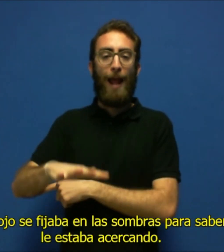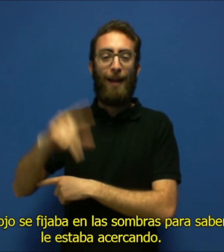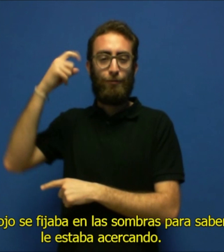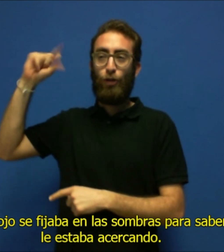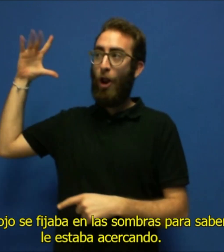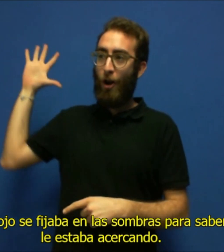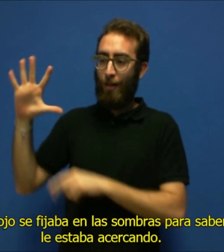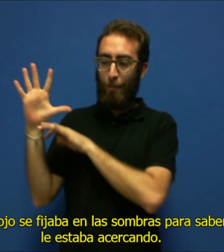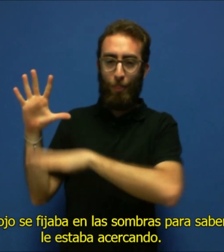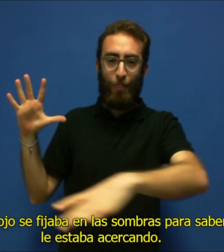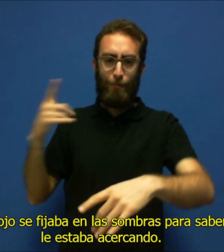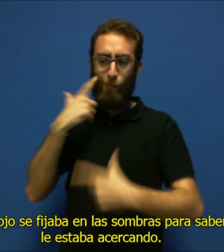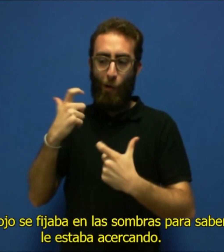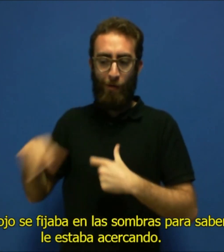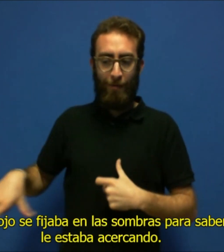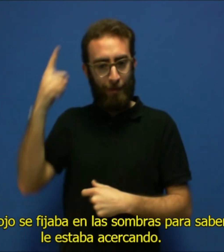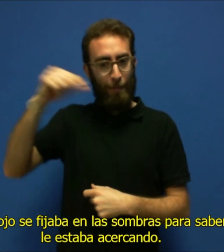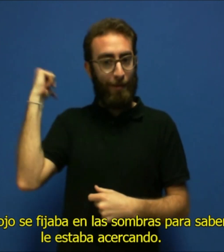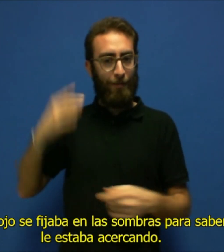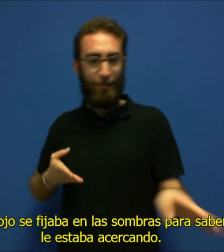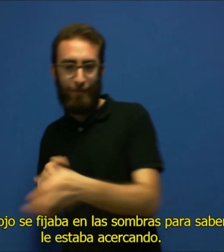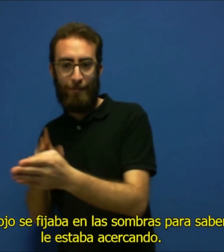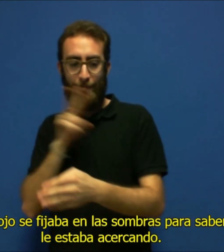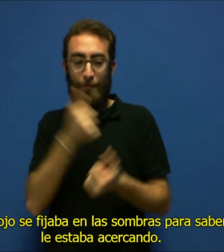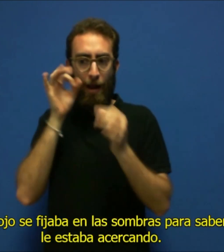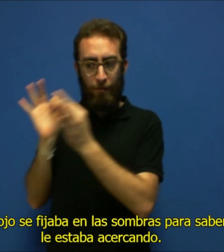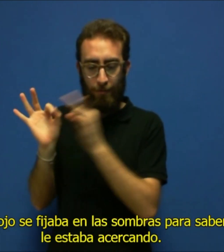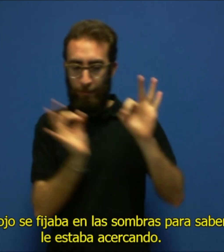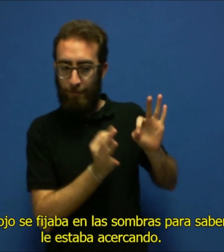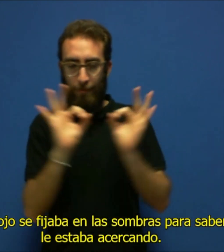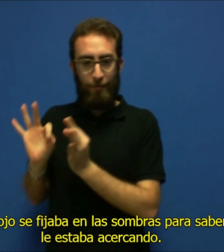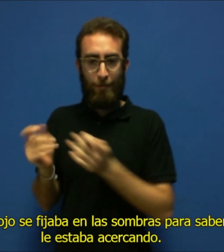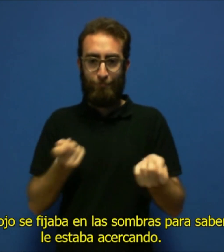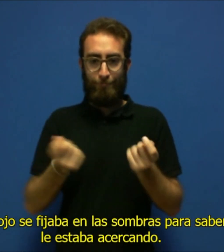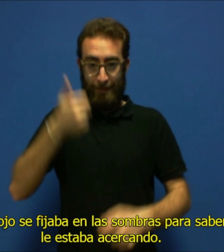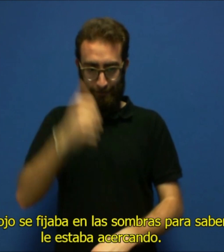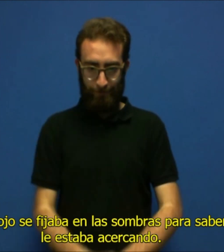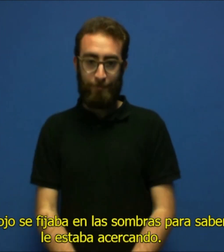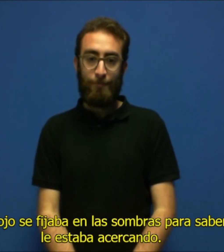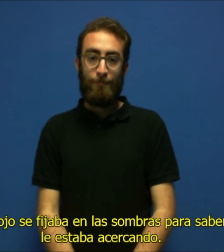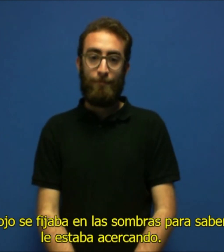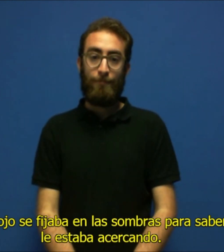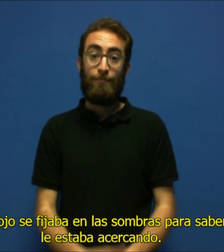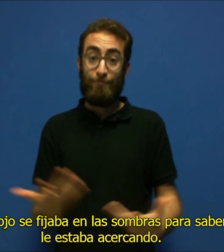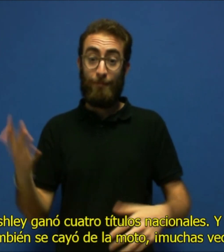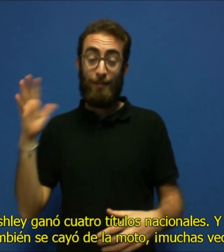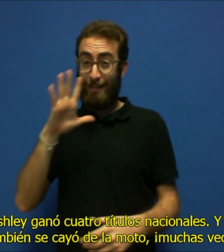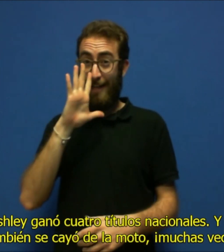a sí mismo de reojo se fijaba en las sombras para saber si